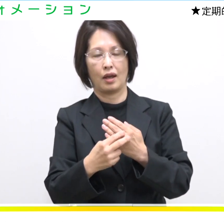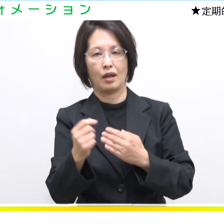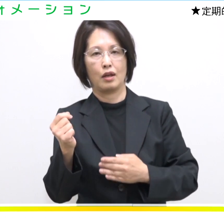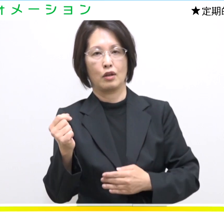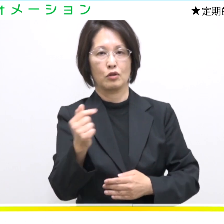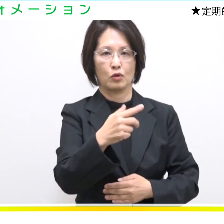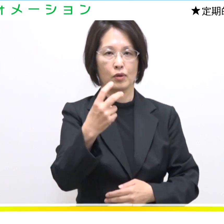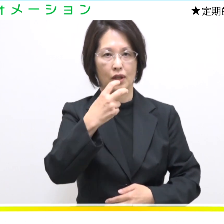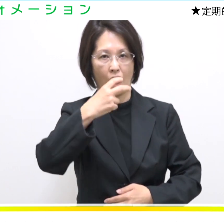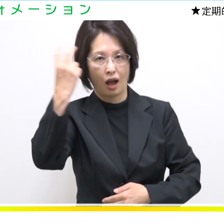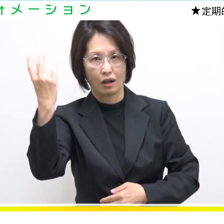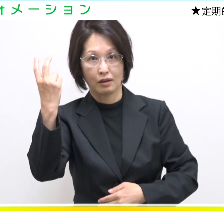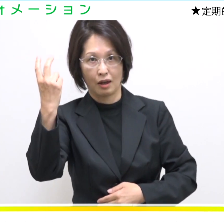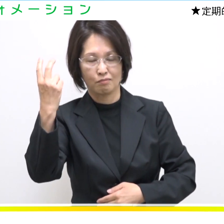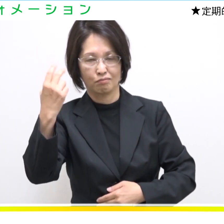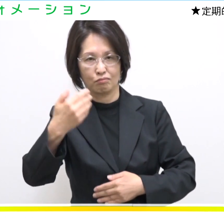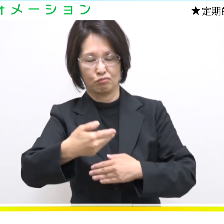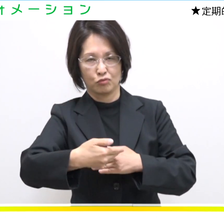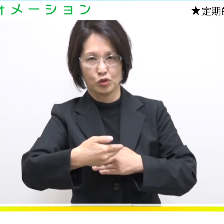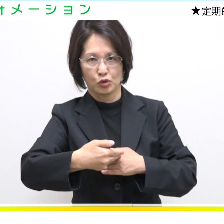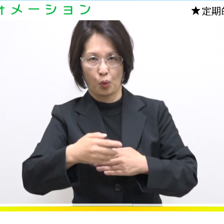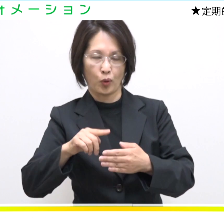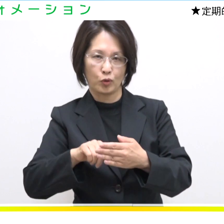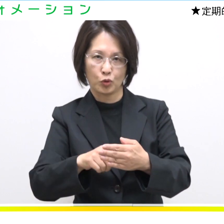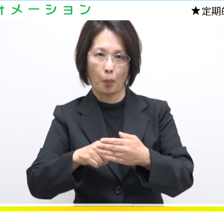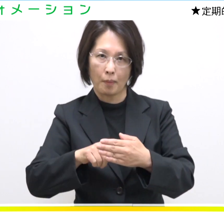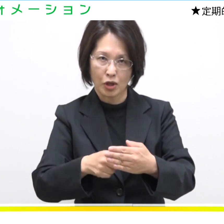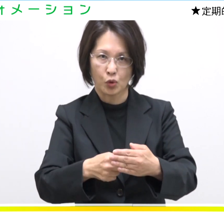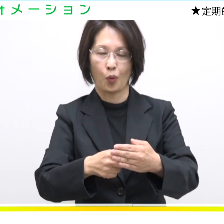発見治療に務め